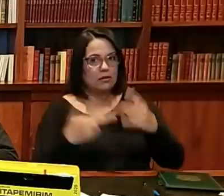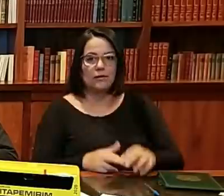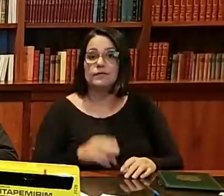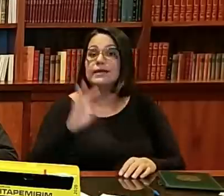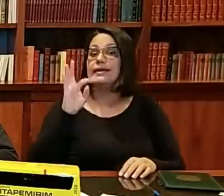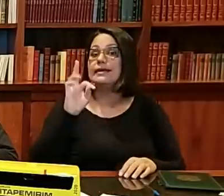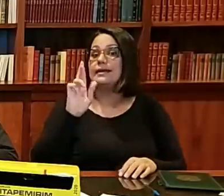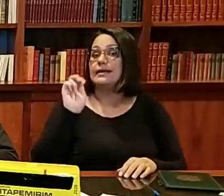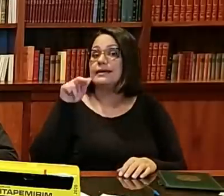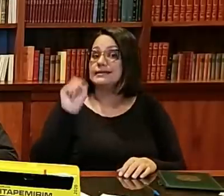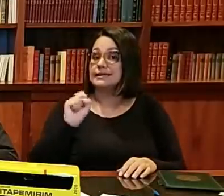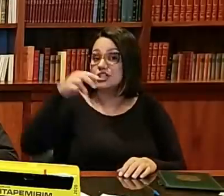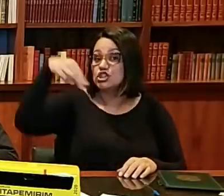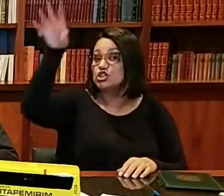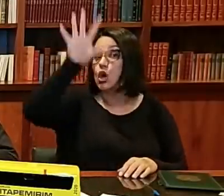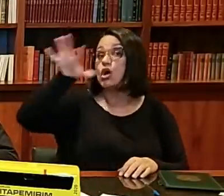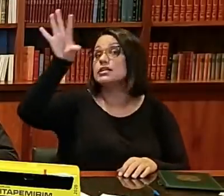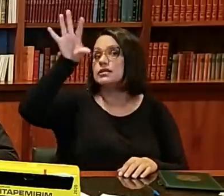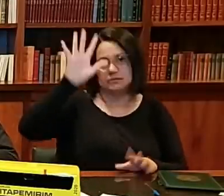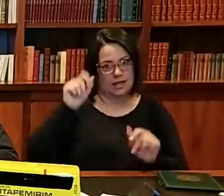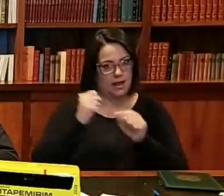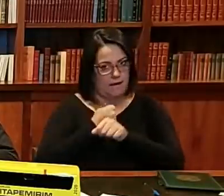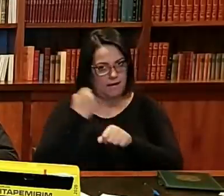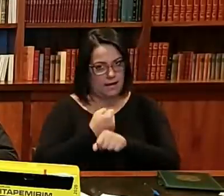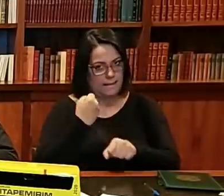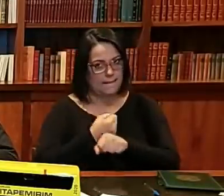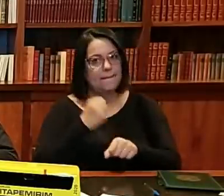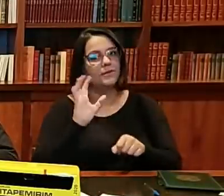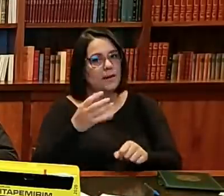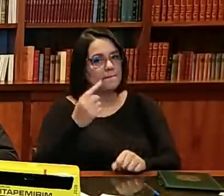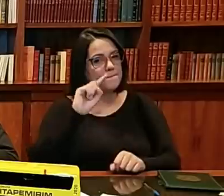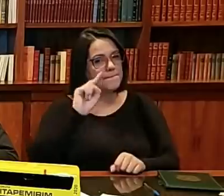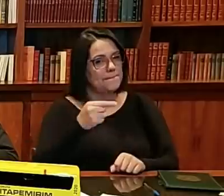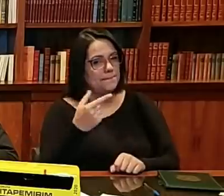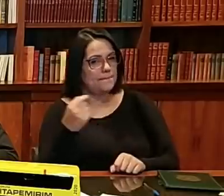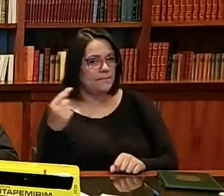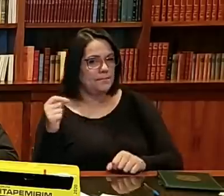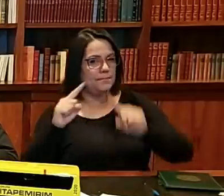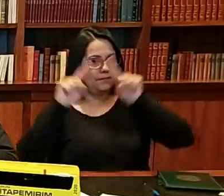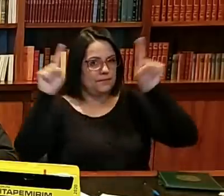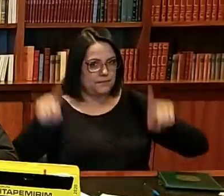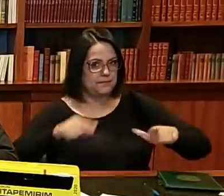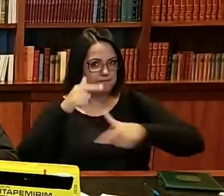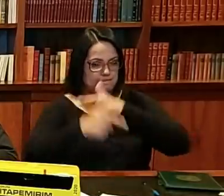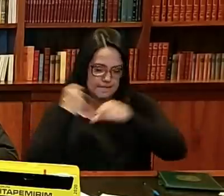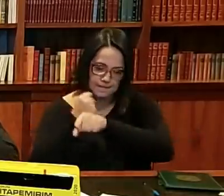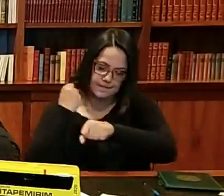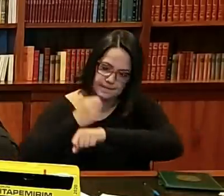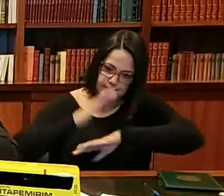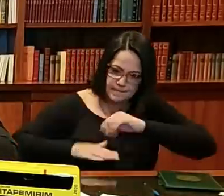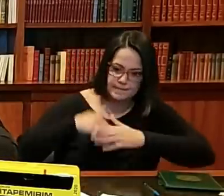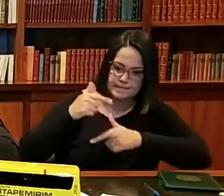está indo? Está em obra. Nós temos quase 1.200 funcionários hoje trabalhando na construção,